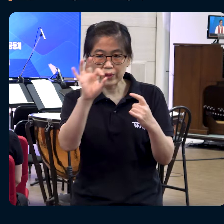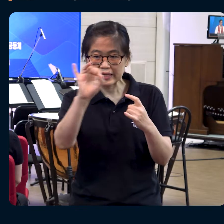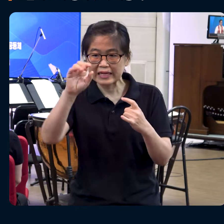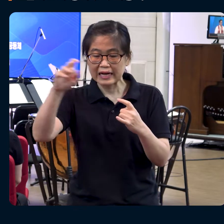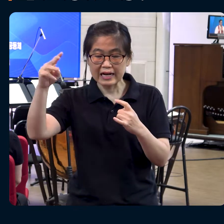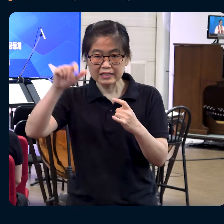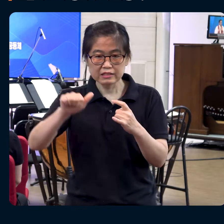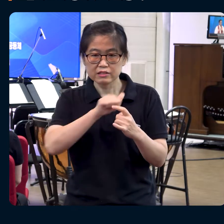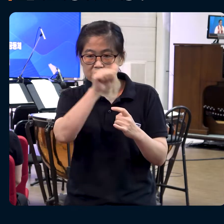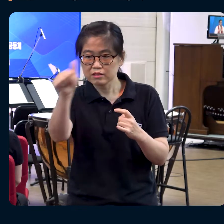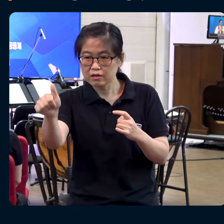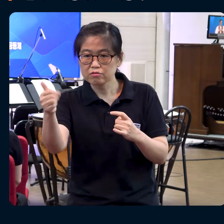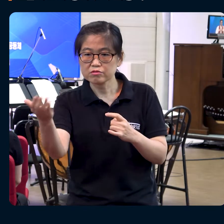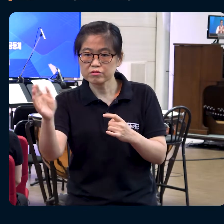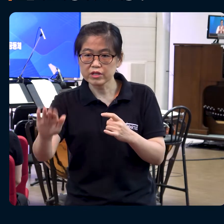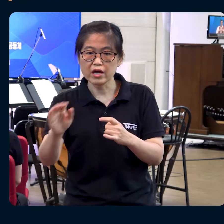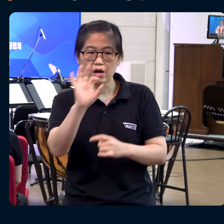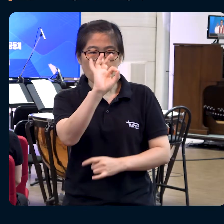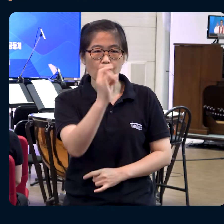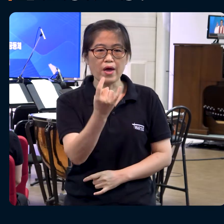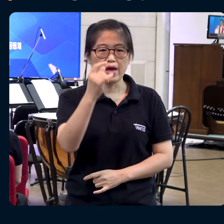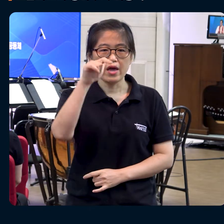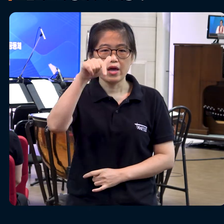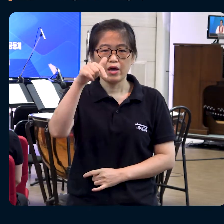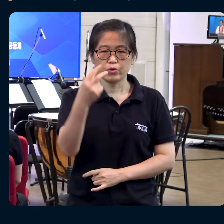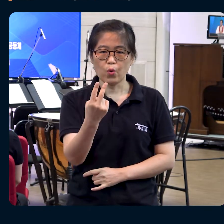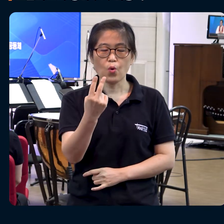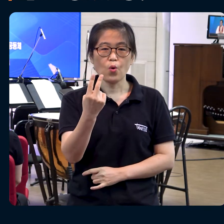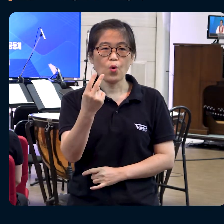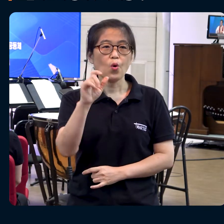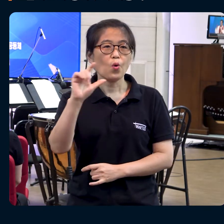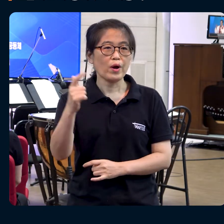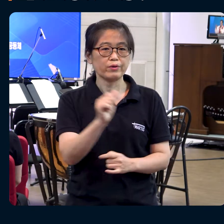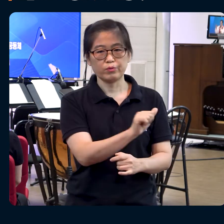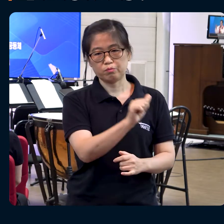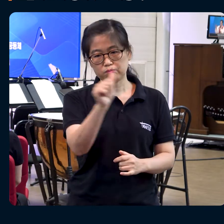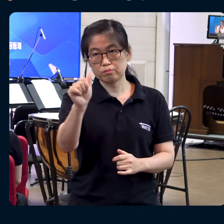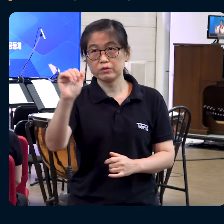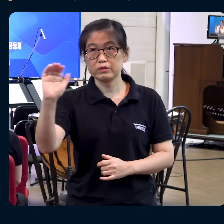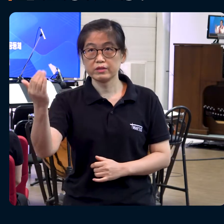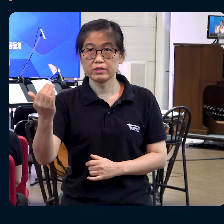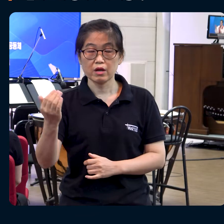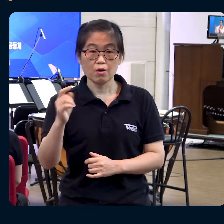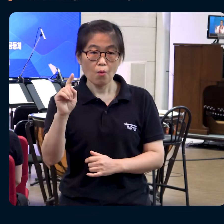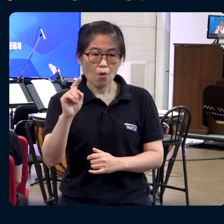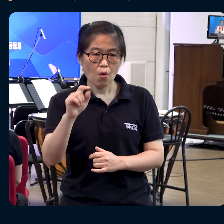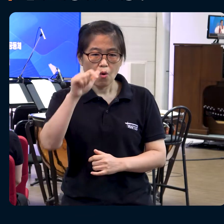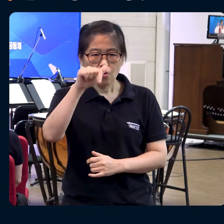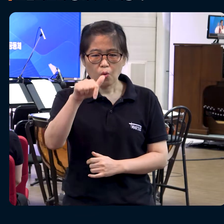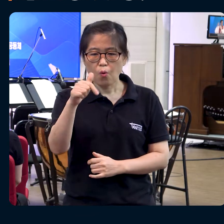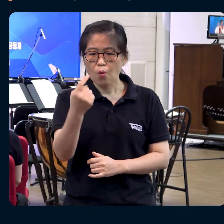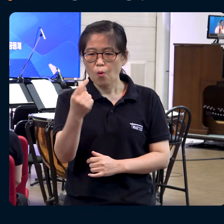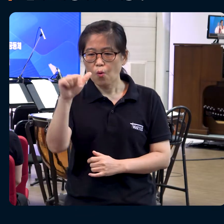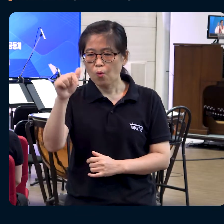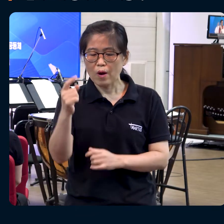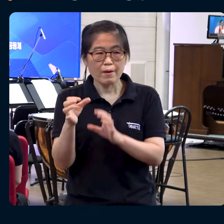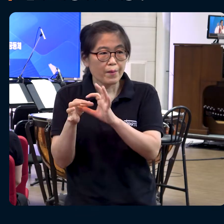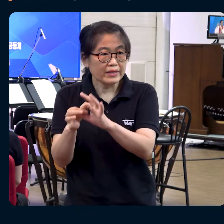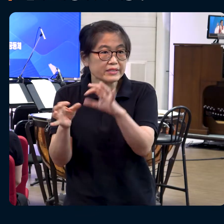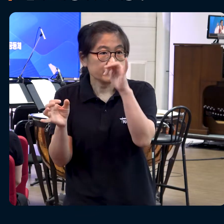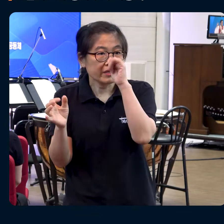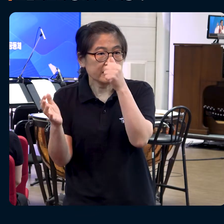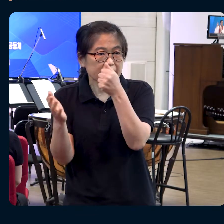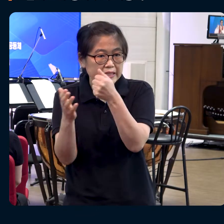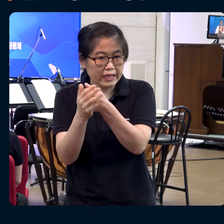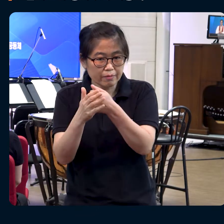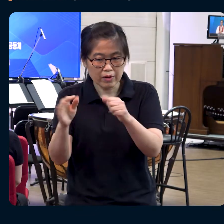사람은요, 외교관이긴 하지만 또 동시에 고고학에 관심이 있었어요. 특히 땅 속에 뭐가 있을 수 있다는 이야기를 들어서